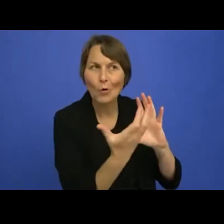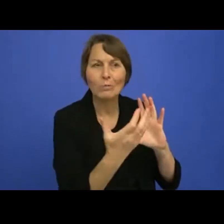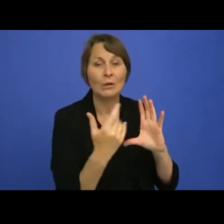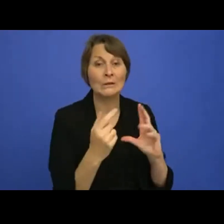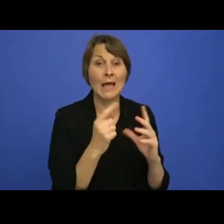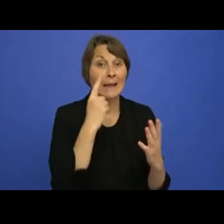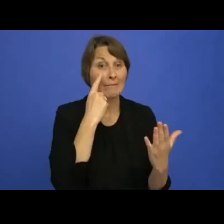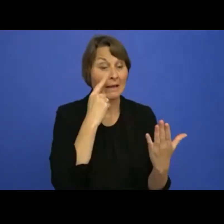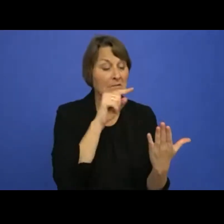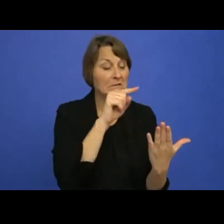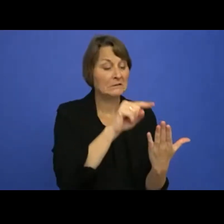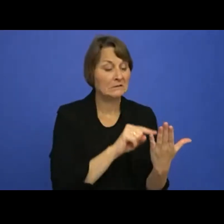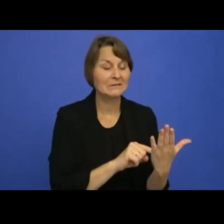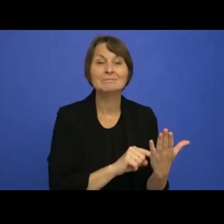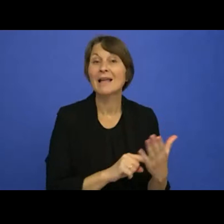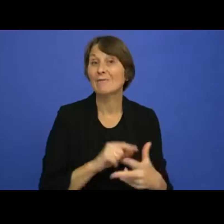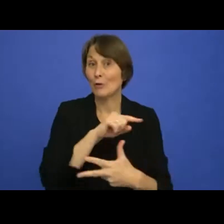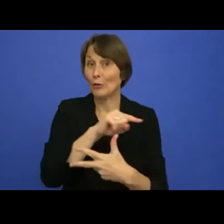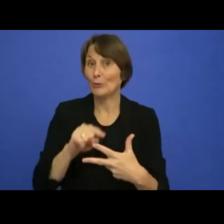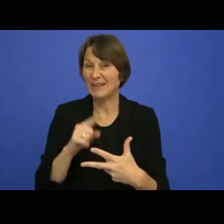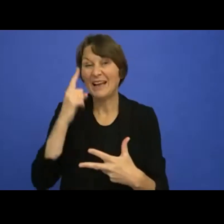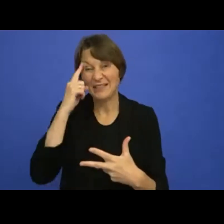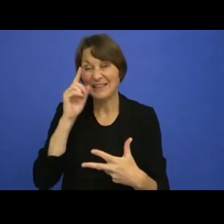situation sur le terrain local, etc.